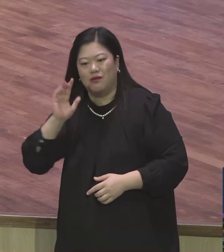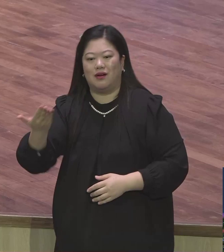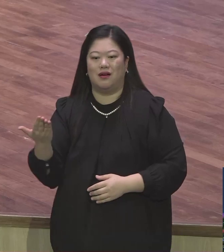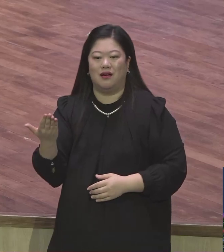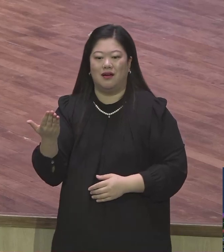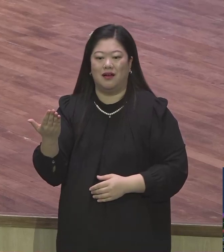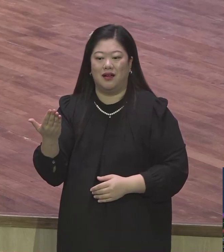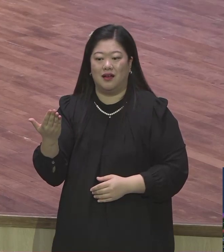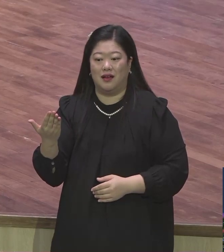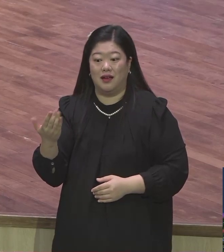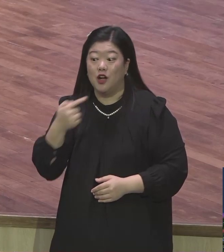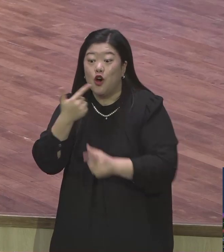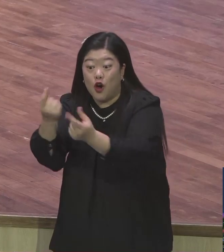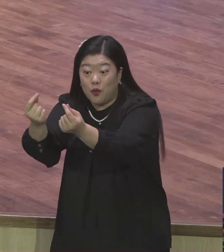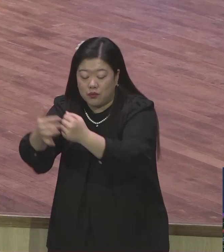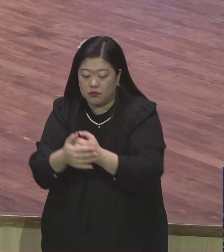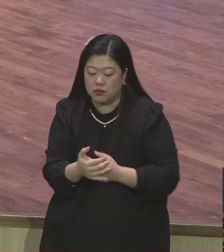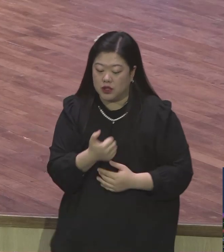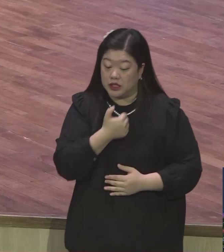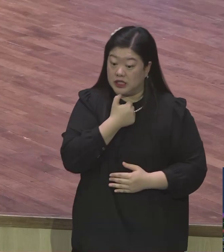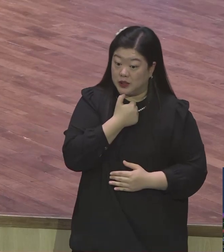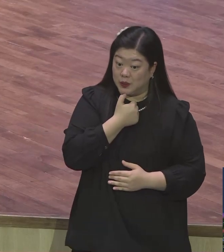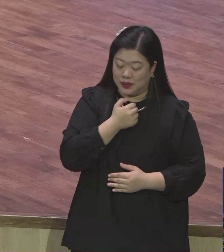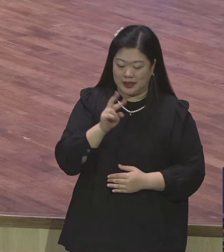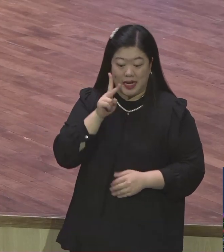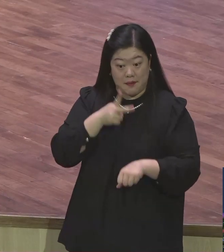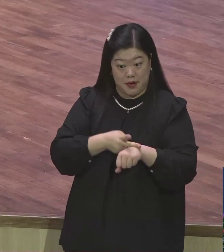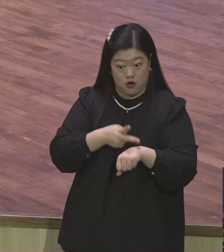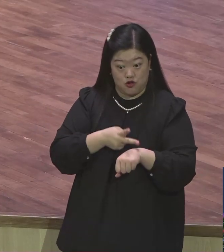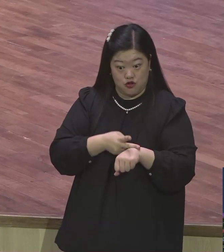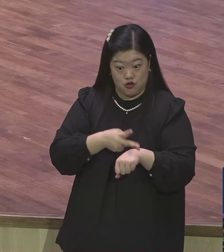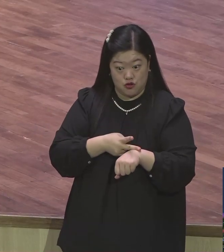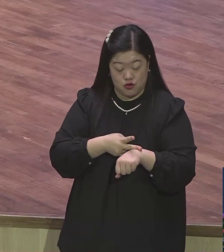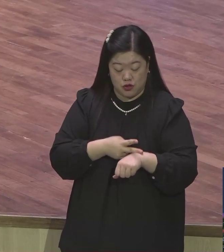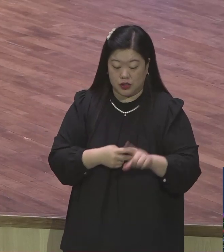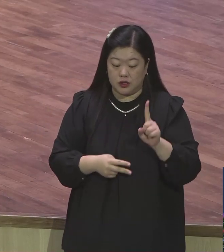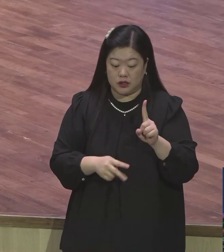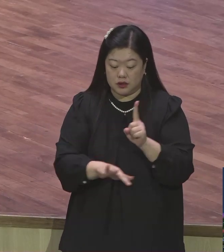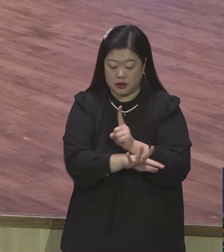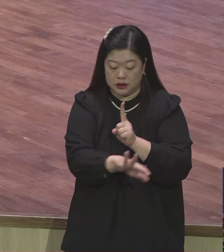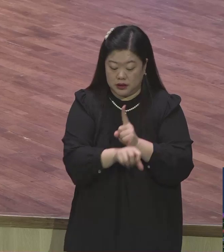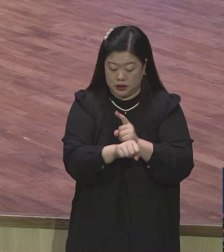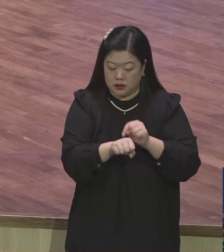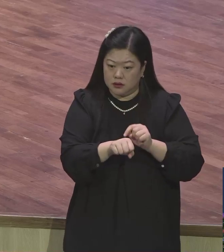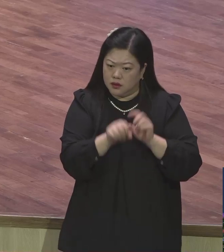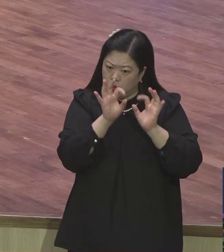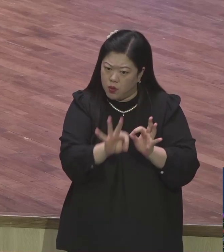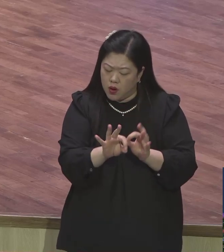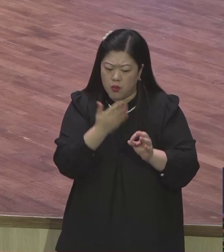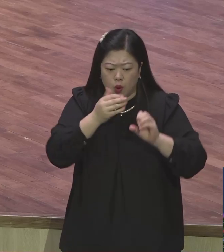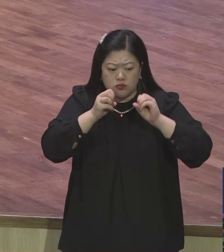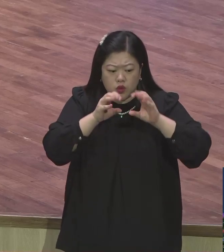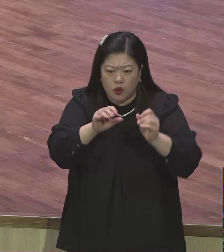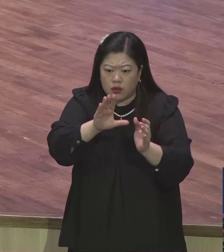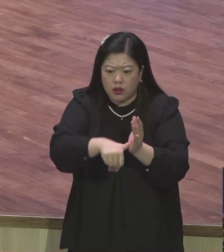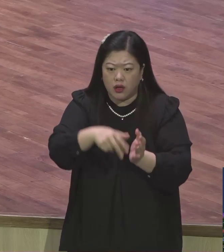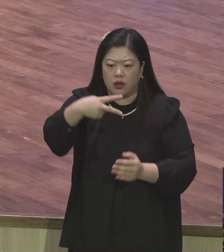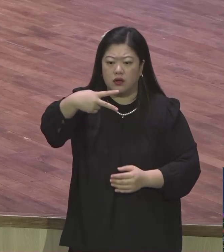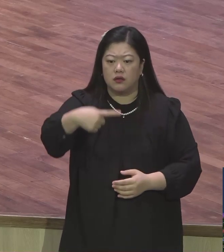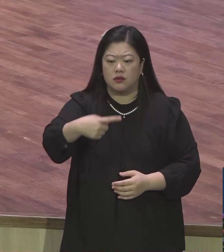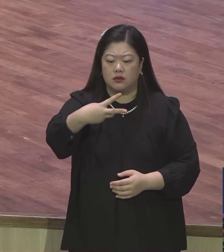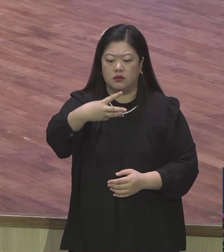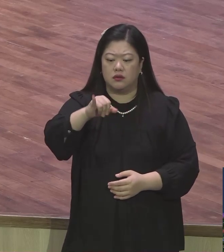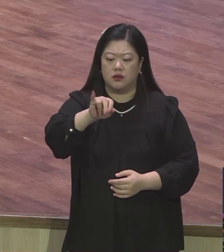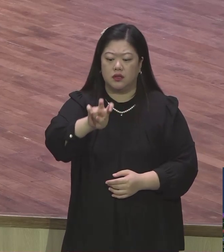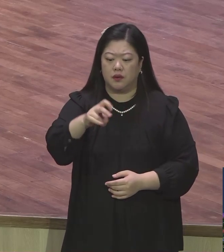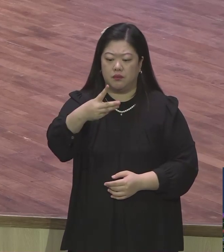로마서 16장의 인물들은 누구냐? 복음 전파의 드림팀들이에요. 복음 전파 드림팀,